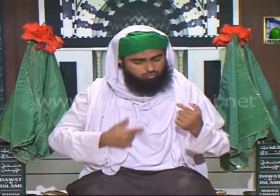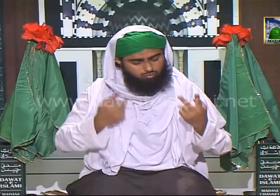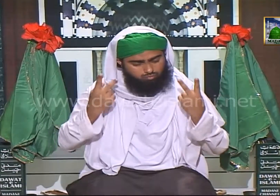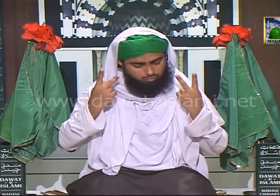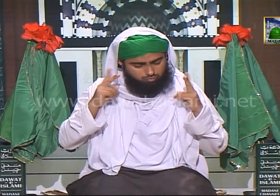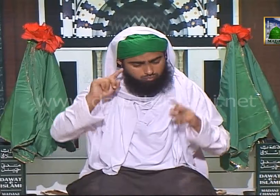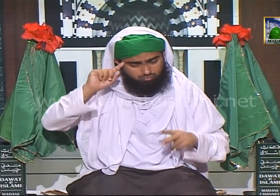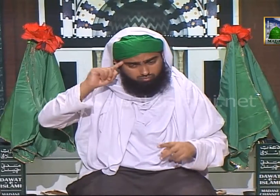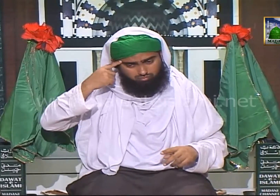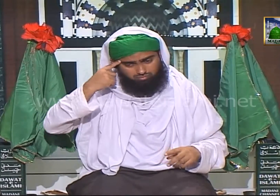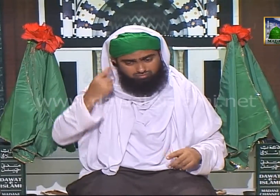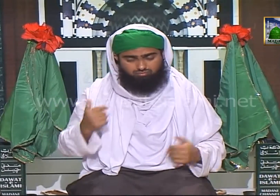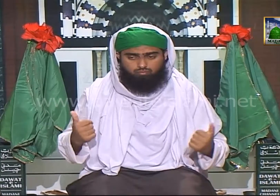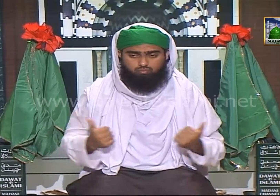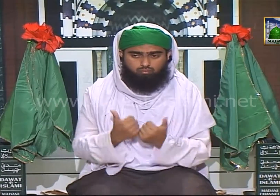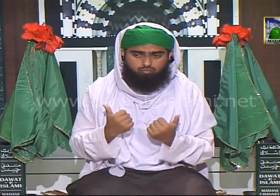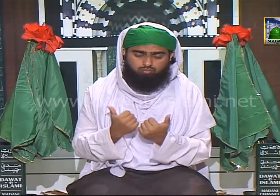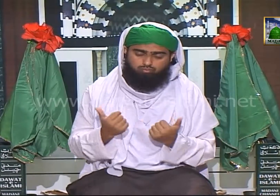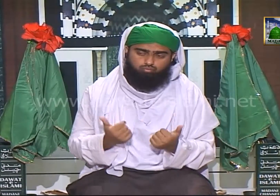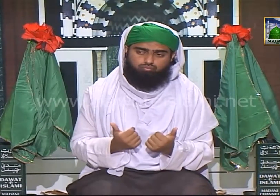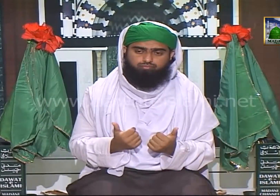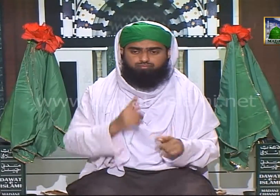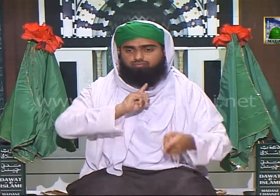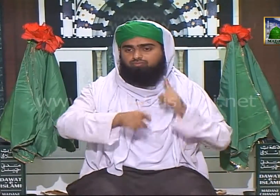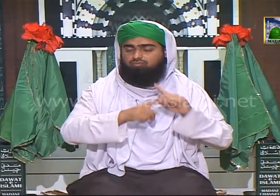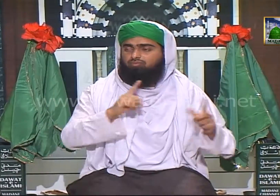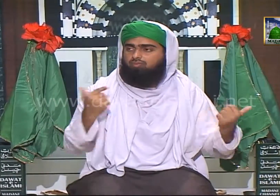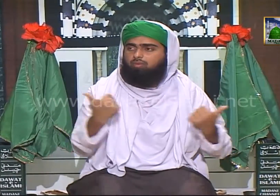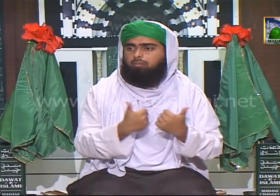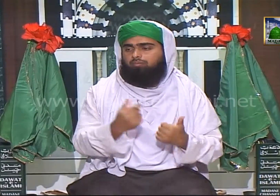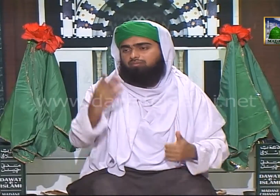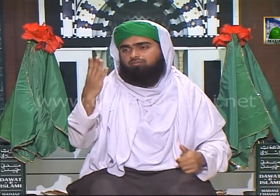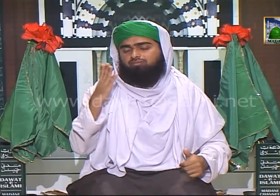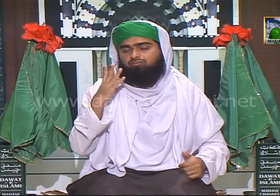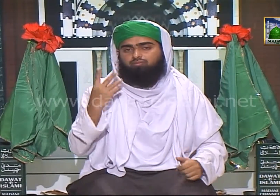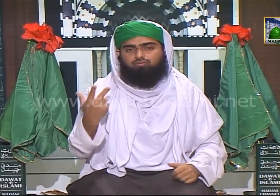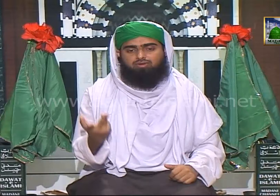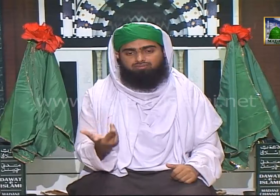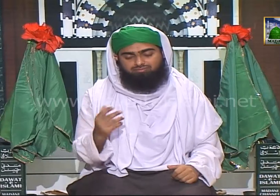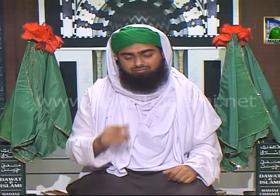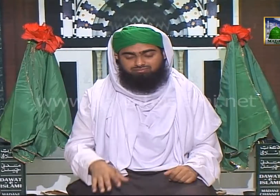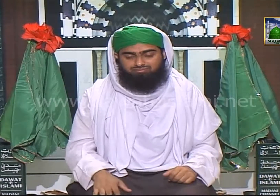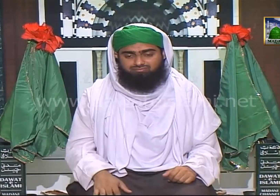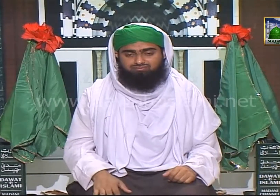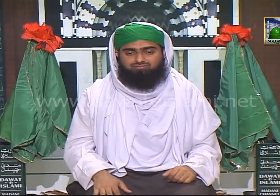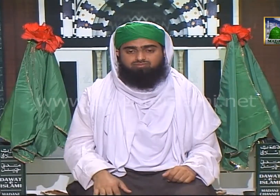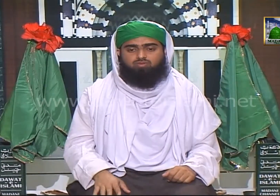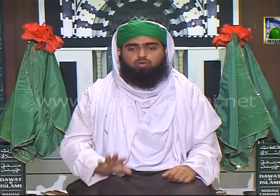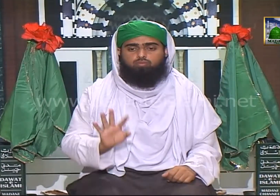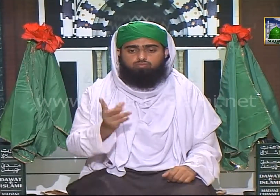اور آپ اس کا مقابلہ کرتے رہیں گے. آپ مجاہد, اب مجاہد من جاہد نفسہ, حدیث شریف میں مجاہد وہ ہے جو اپنے نفس کے